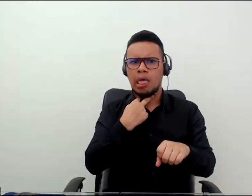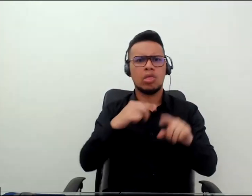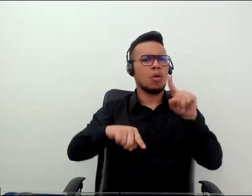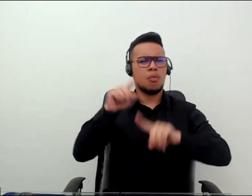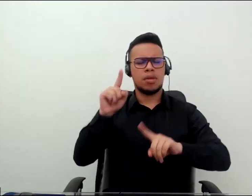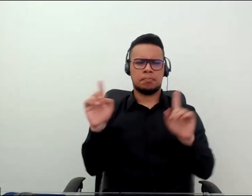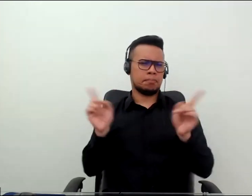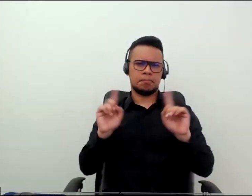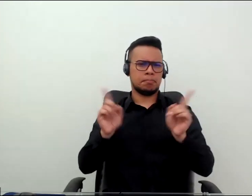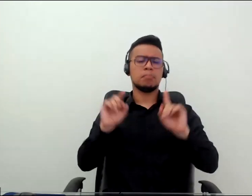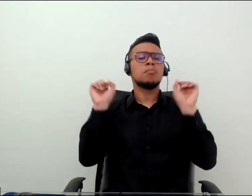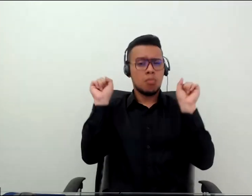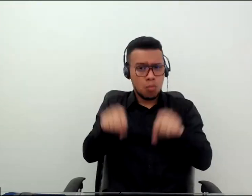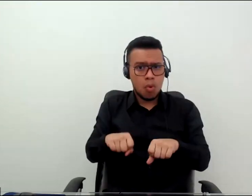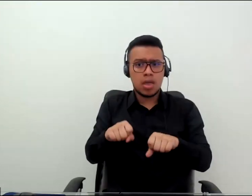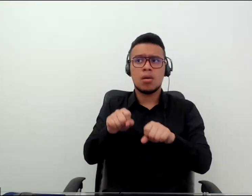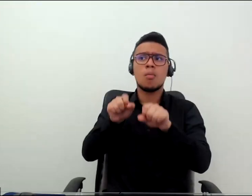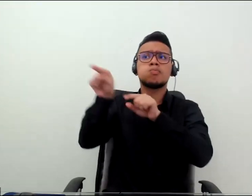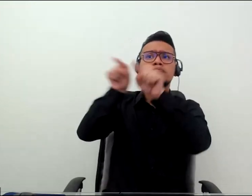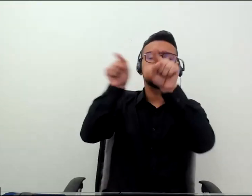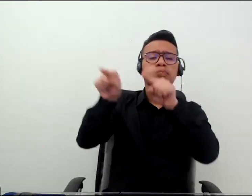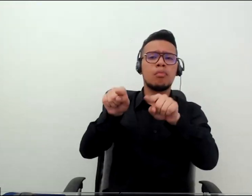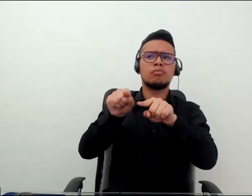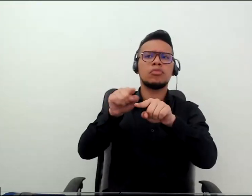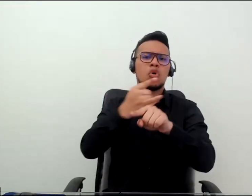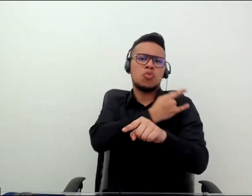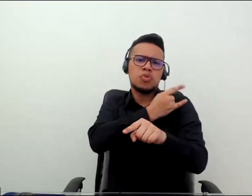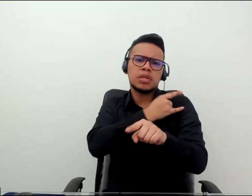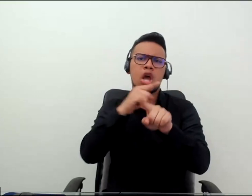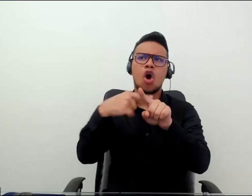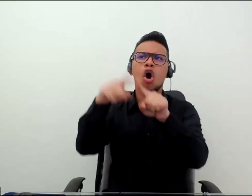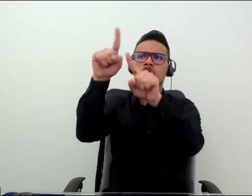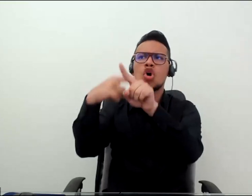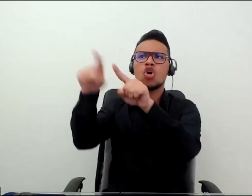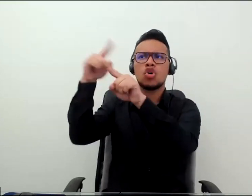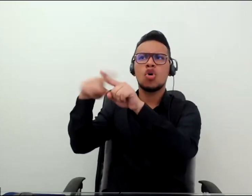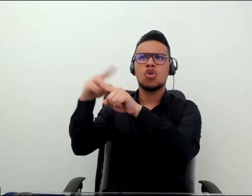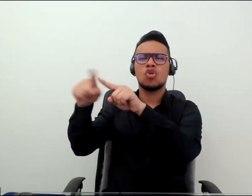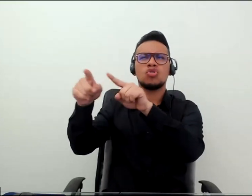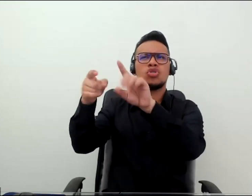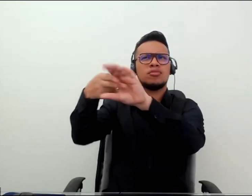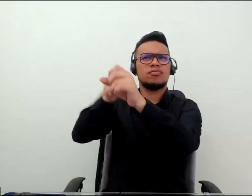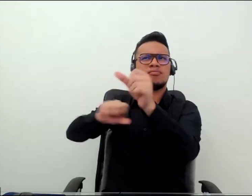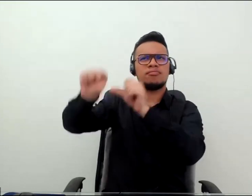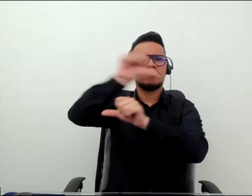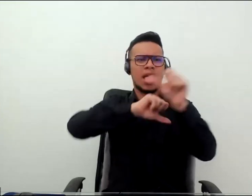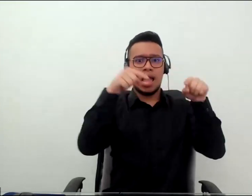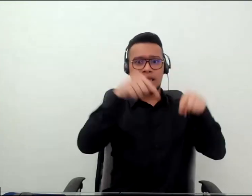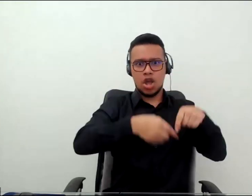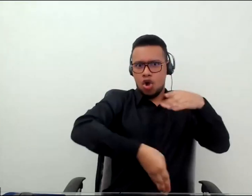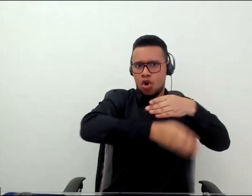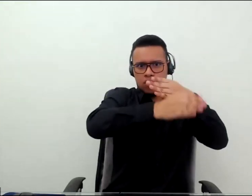a aquellos estudiantes que vengan de otra institución de educación superior quieran hacer un proceso de homologación y